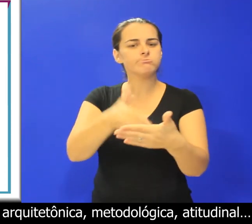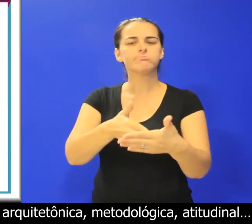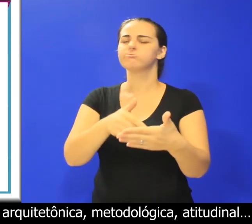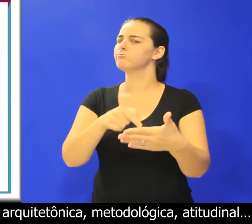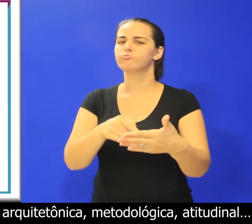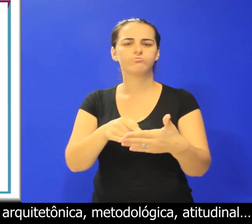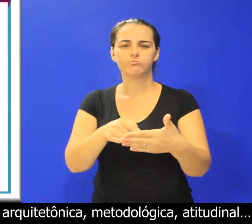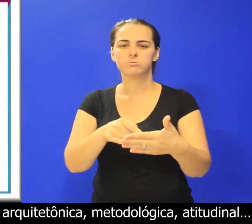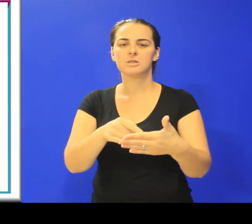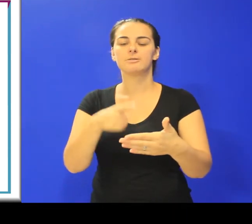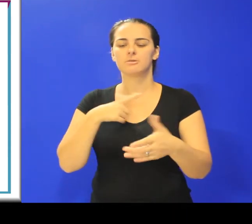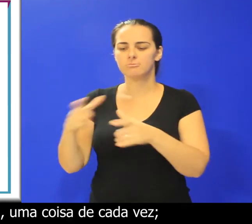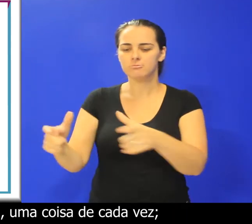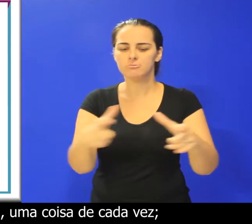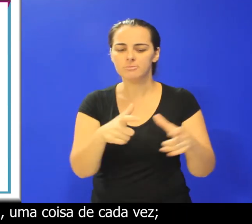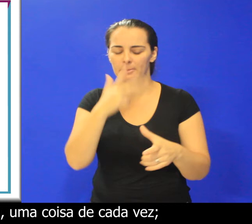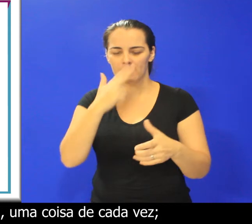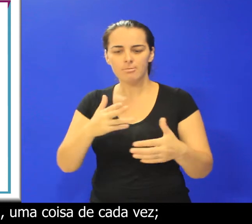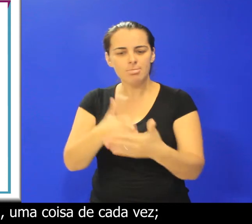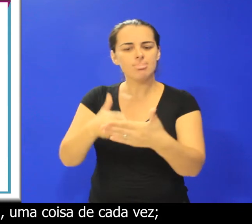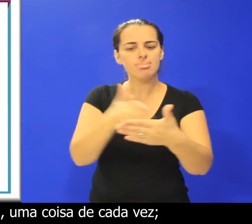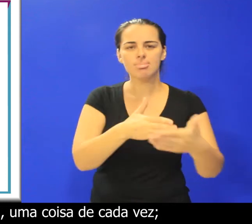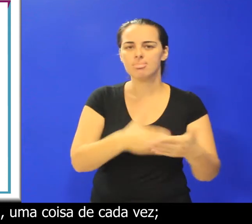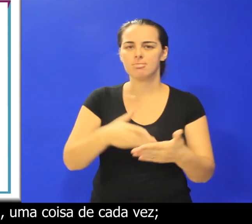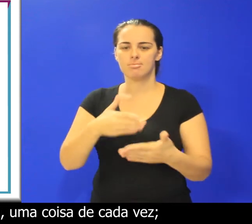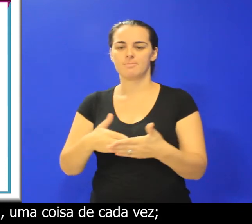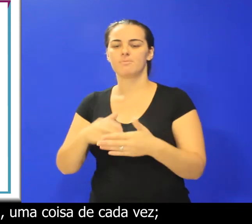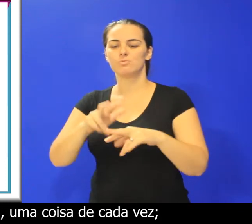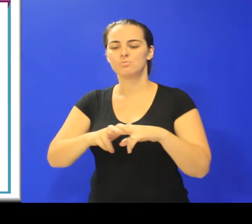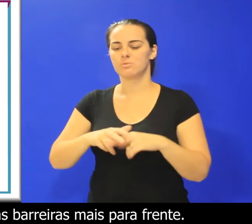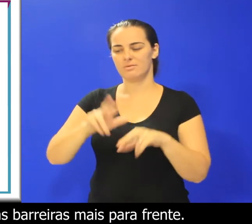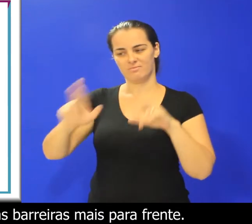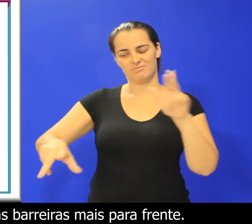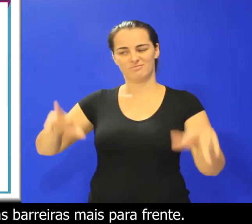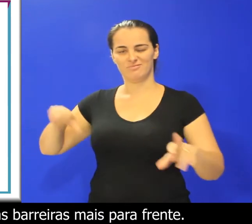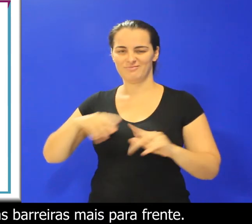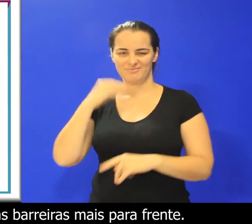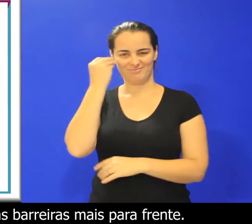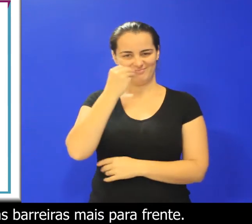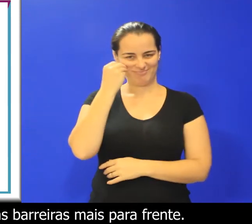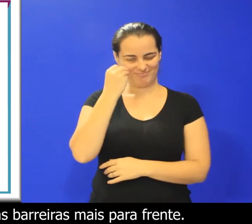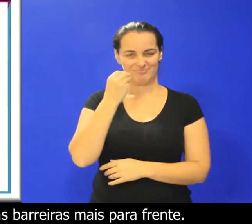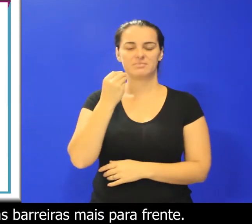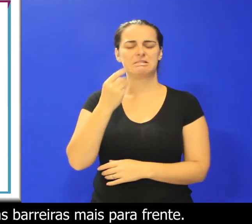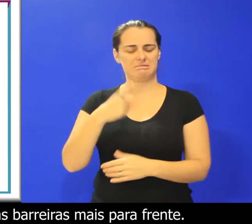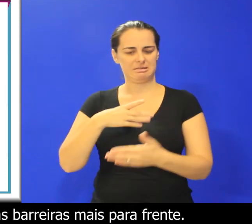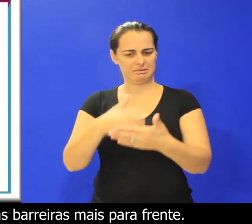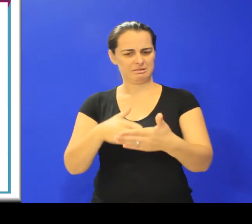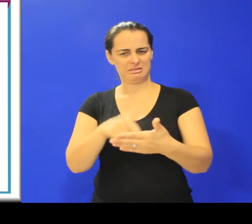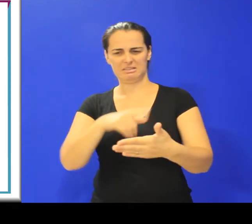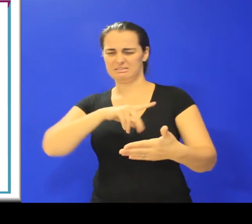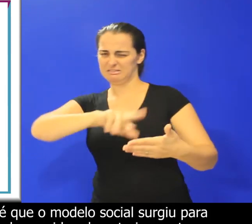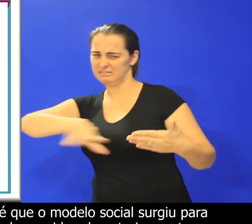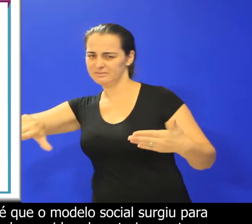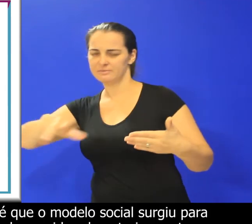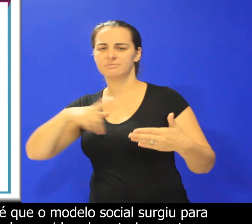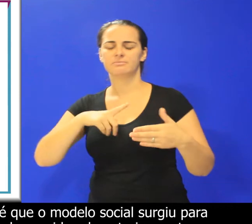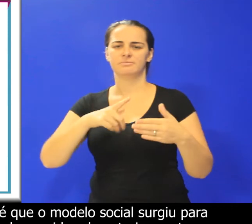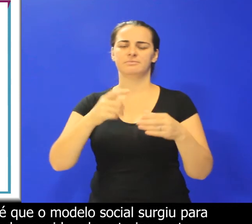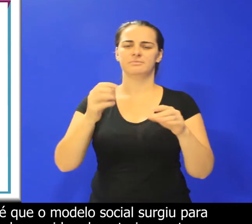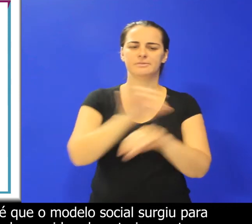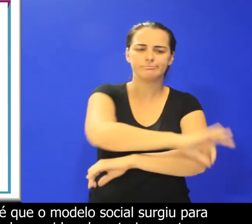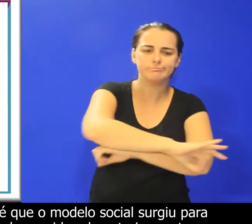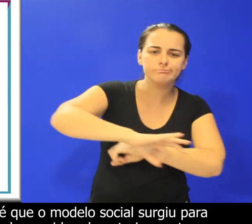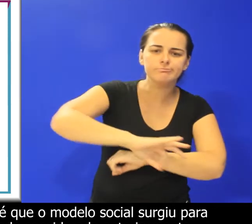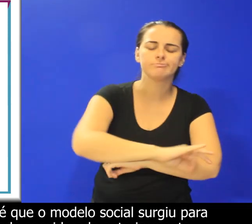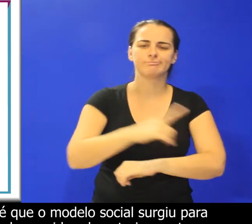metodológica, atitudinal. Mas vamos com calma, uma coisa de cada vez. Voltaremos ao assunto das barreiras mais para frente. O que é importante